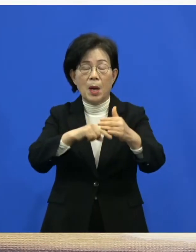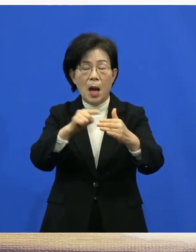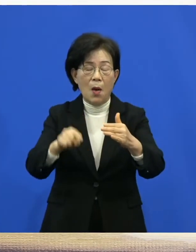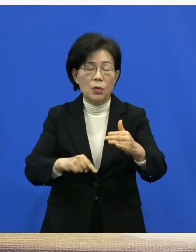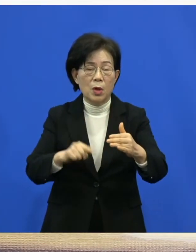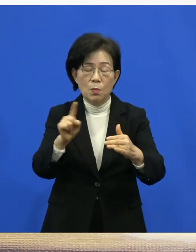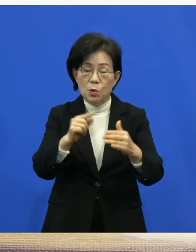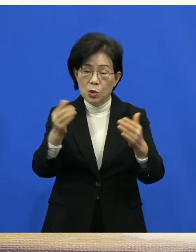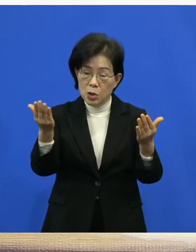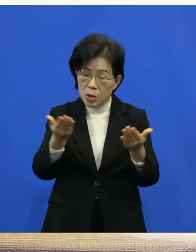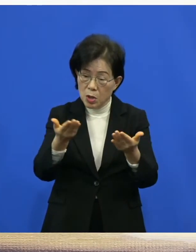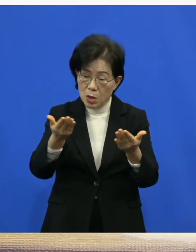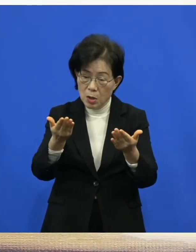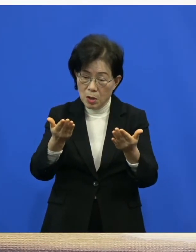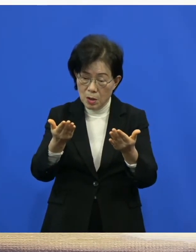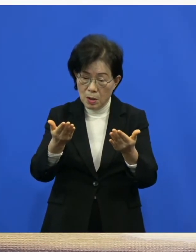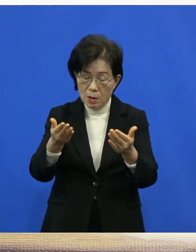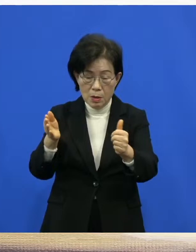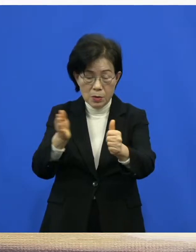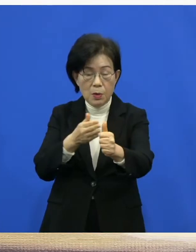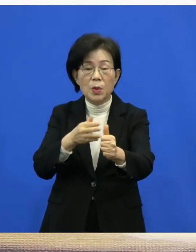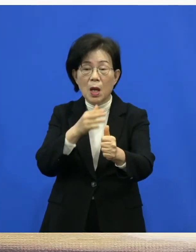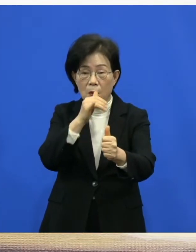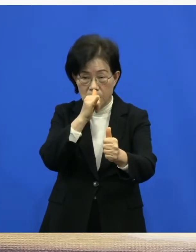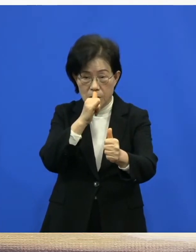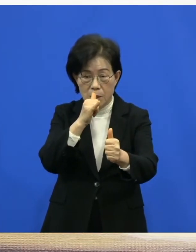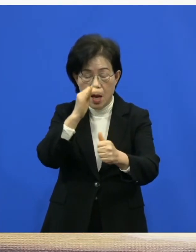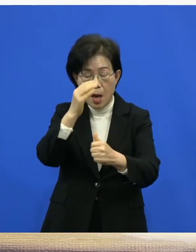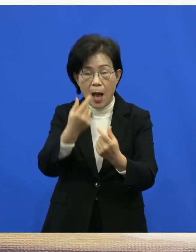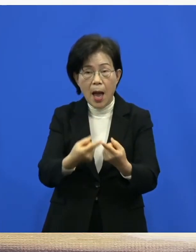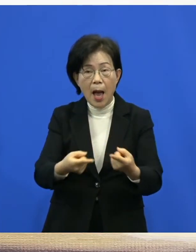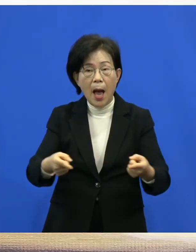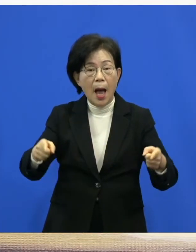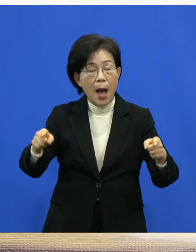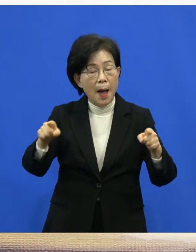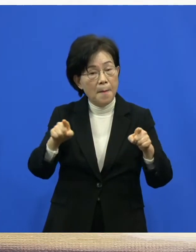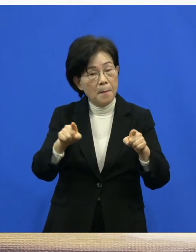일을 하고 계신다는 거예요. 함께 하시는 분이 그냥